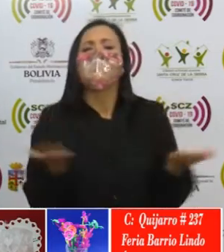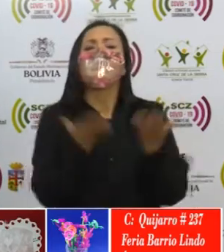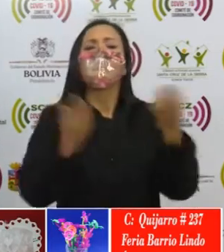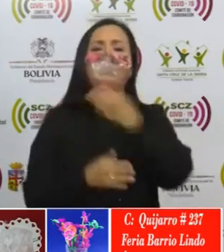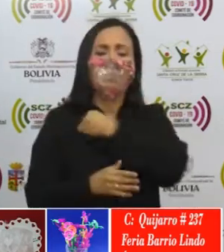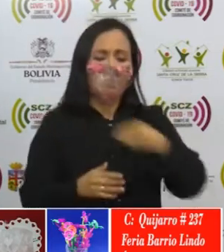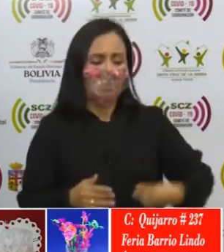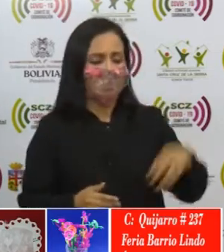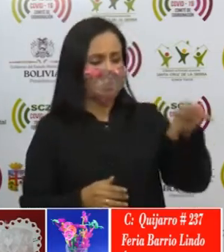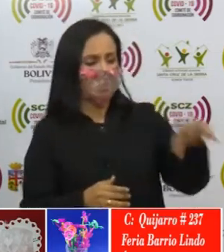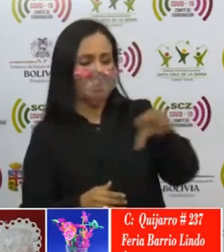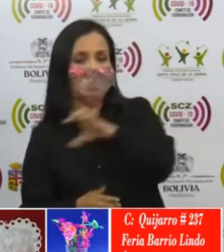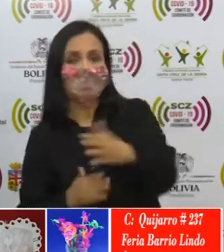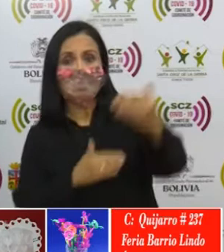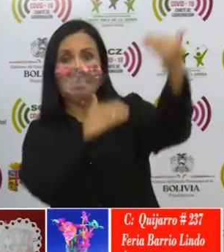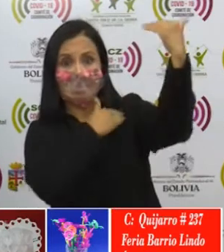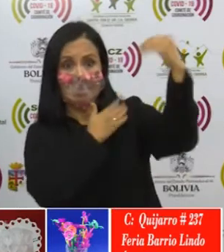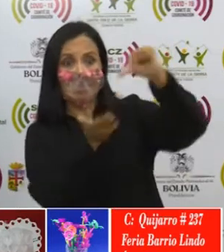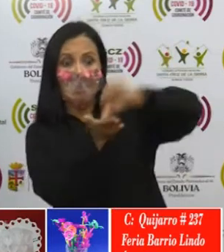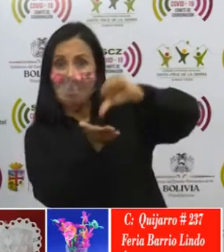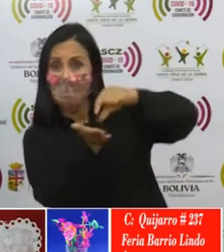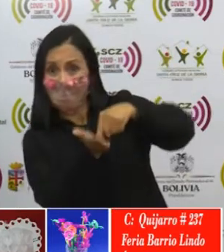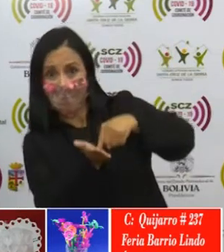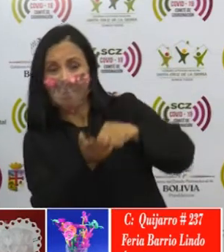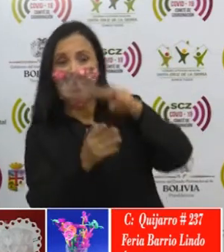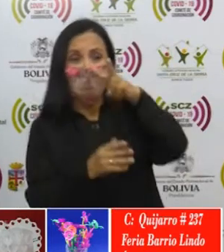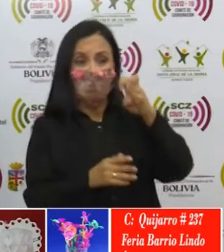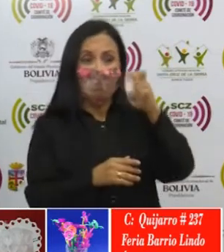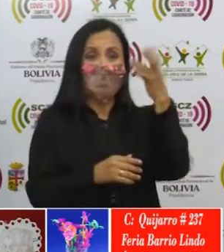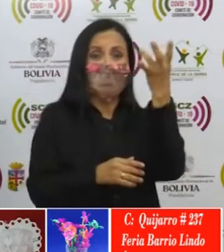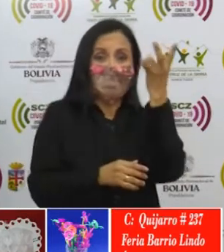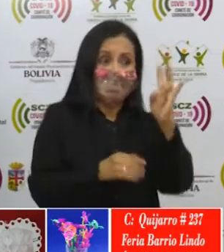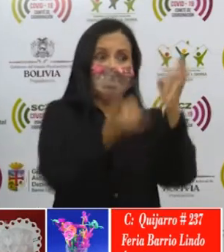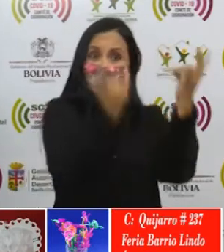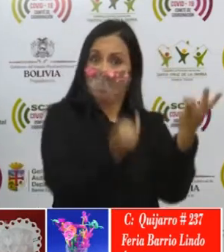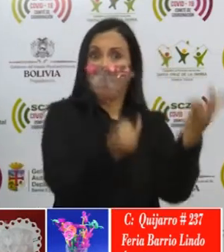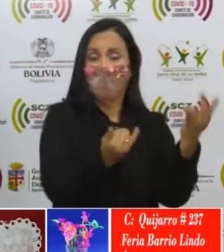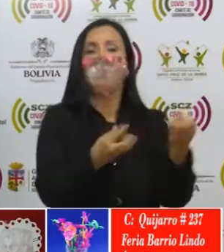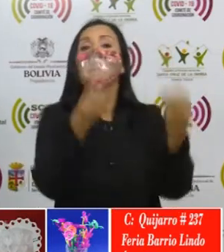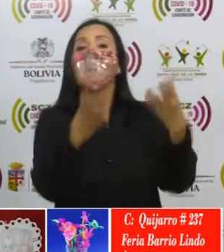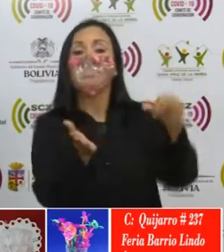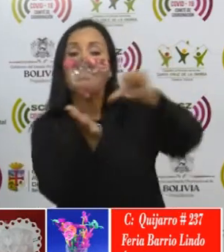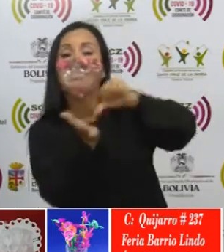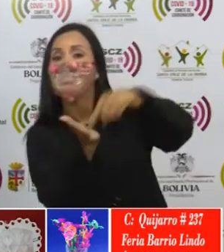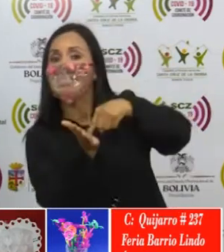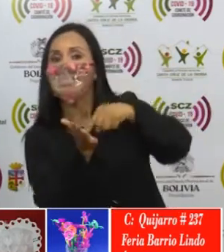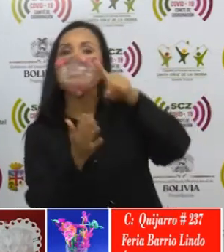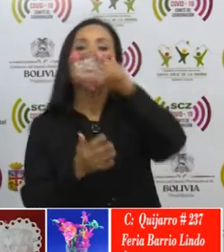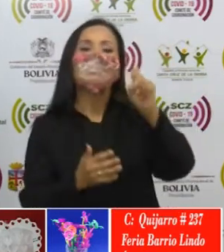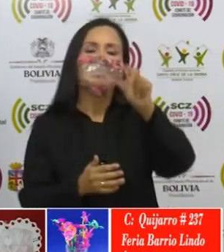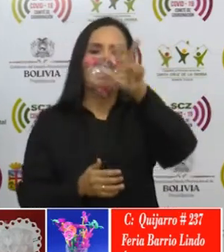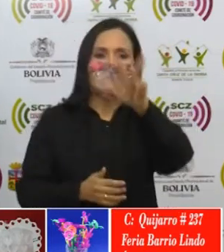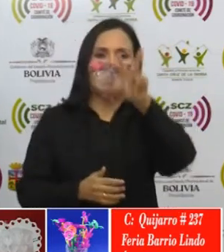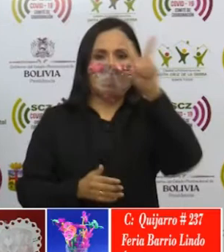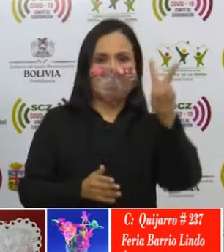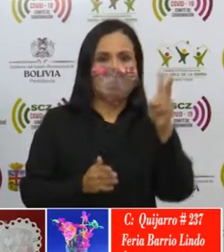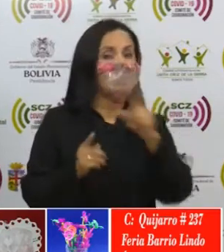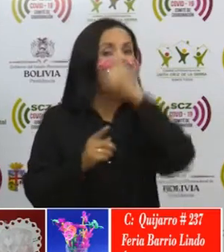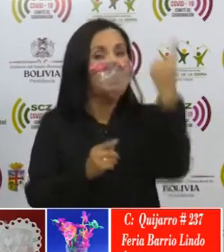por municipios en el que Santa Cruz de la Sierra, de los 217 casos de hoy día, se lleva